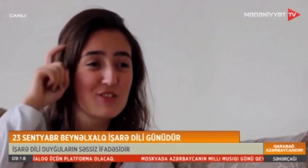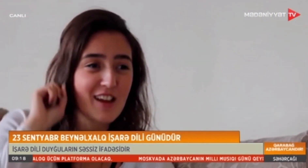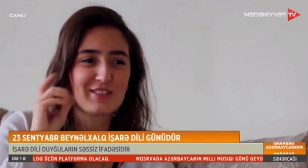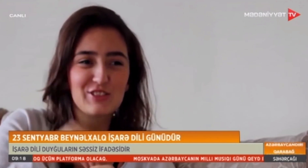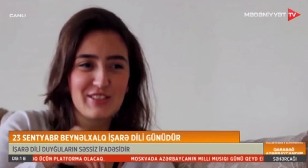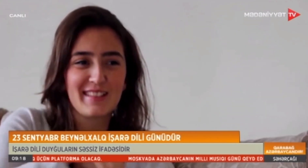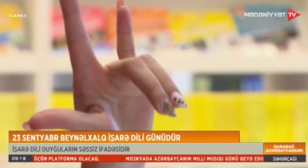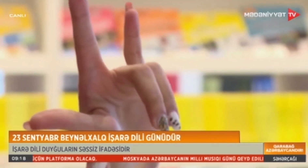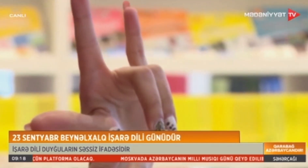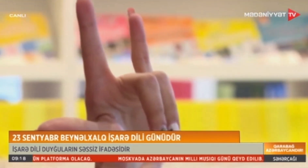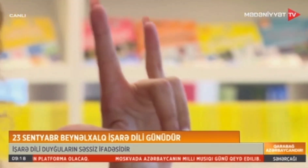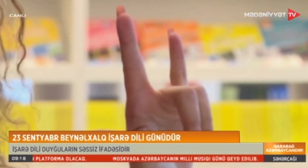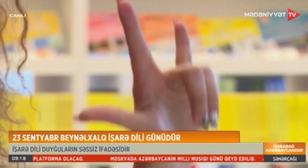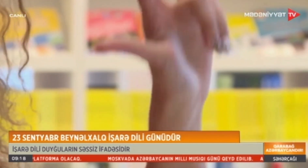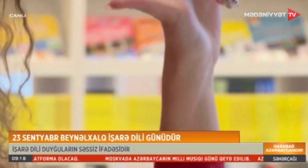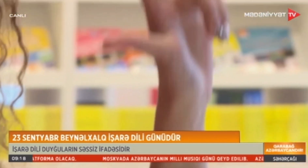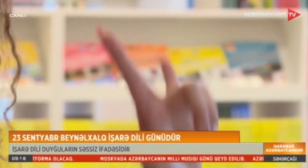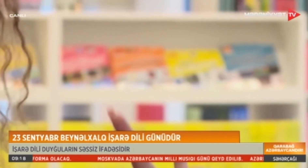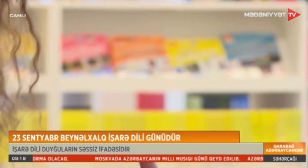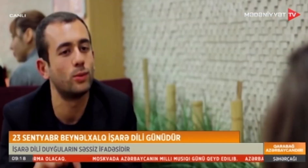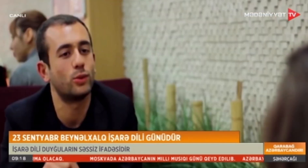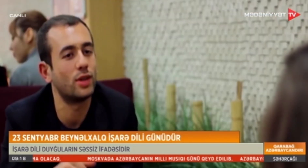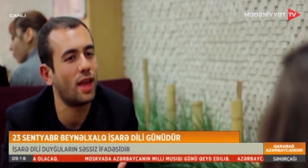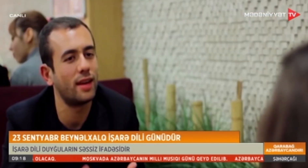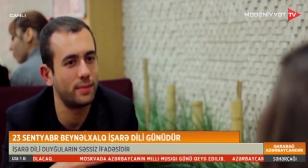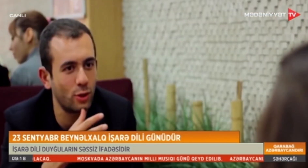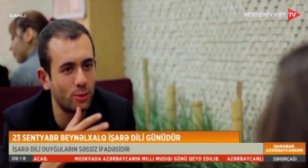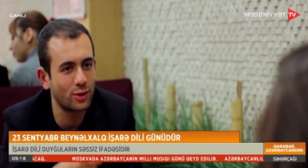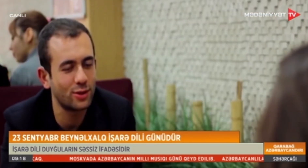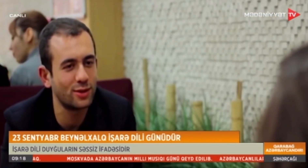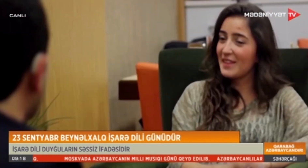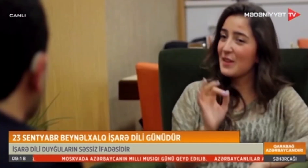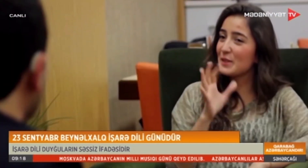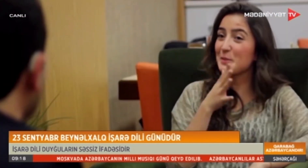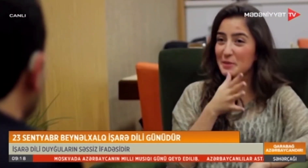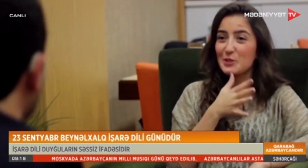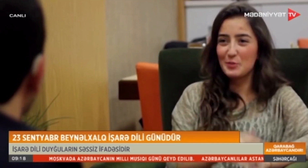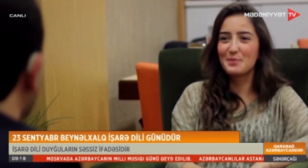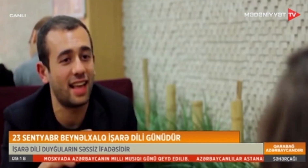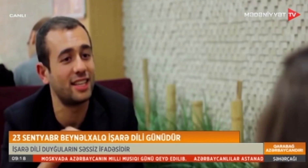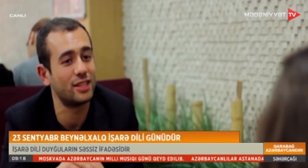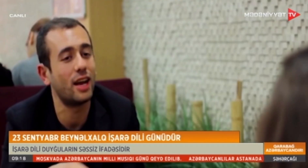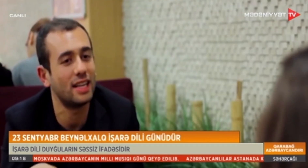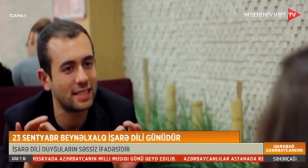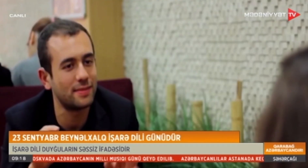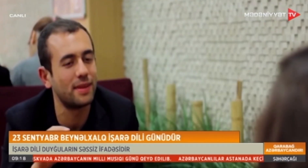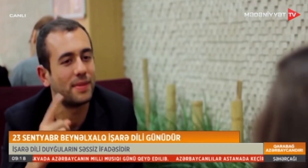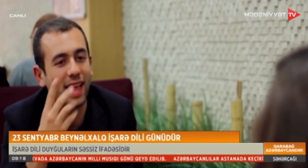O kütləvi məktəb kimi birinci sinifdən gəlirlər. Necə kütləvi məktəbdə uşaqlar əlifbanı birinci sinifdə öyrədirlər? Bəli, 11-ci sinifə qədər də